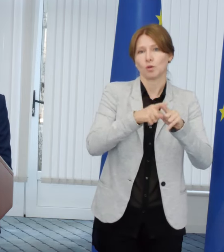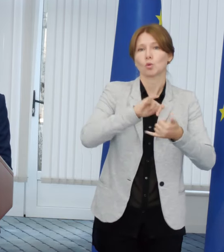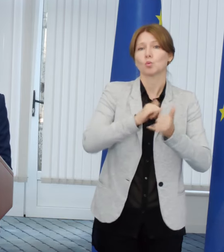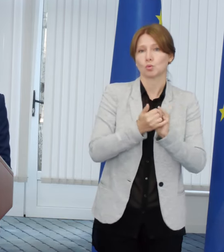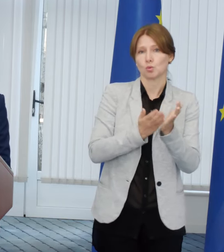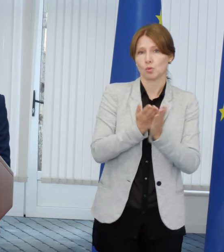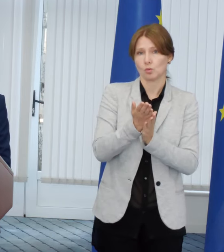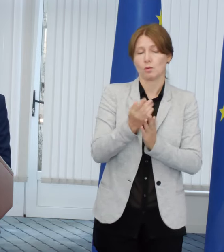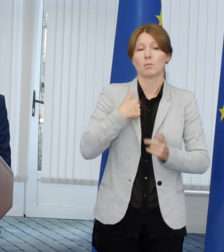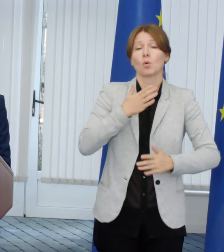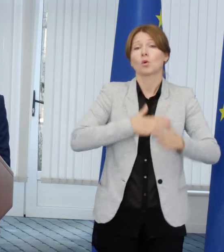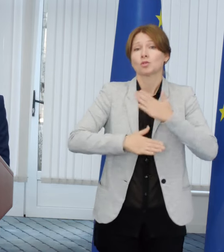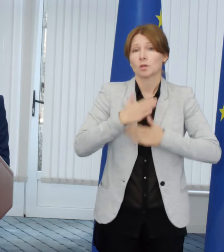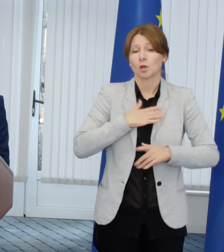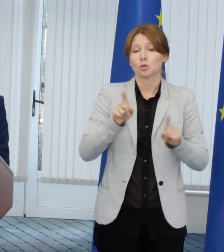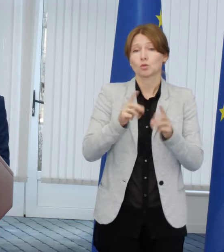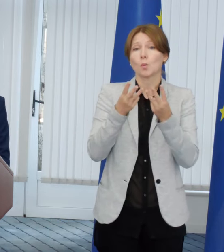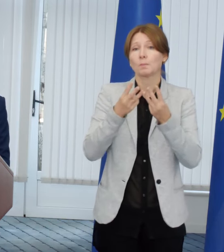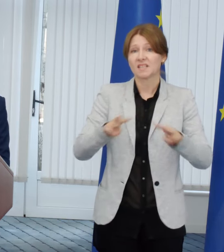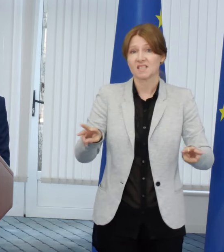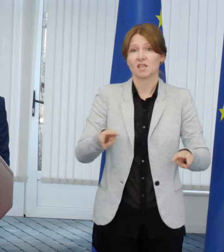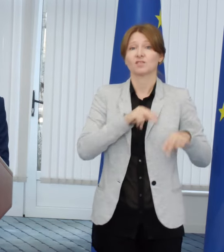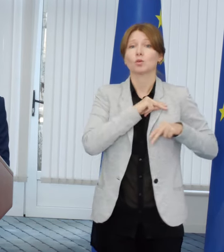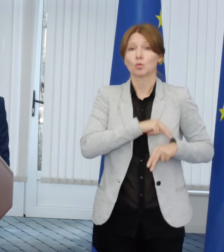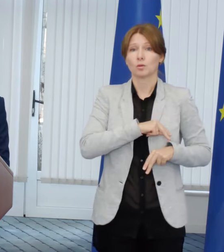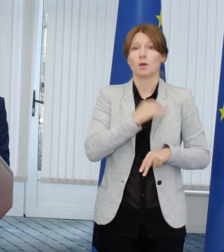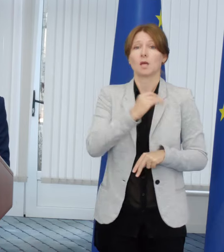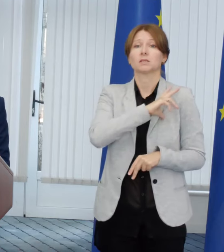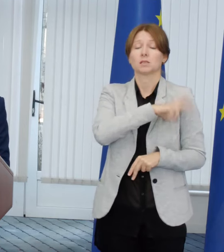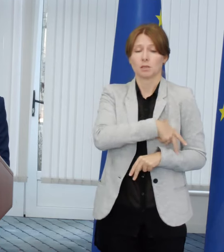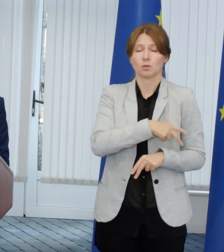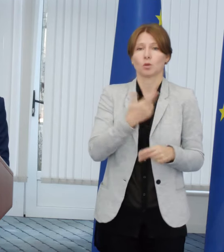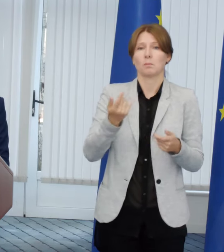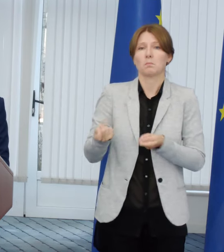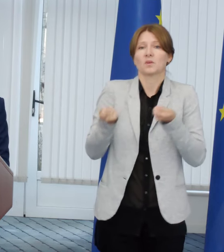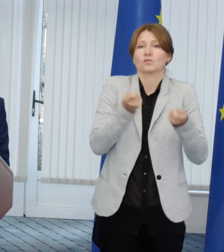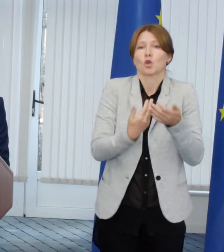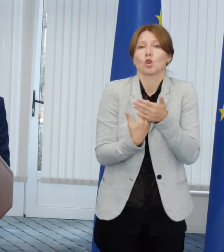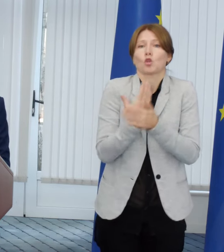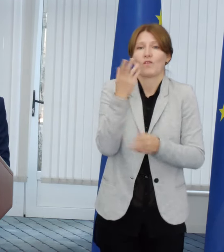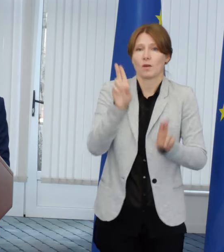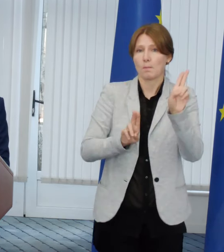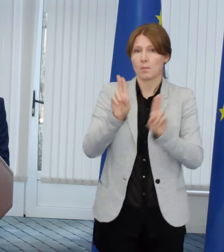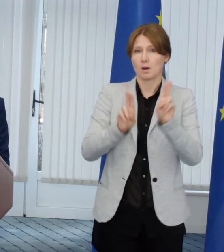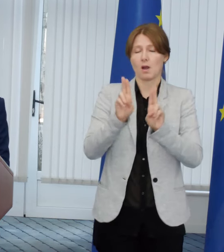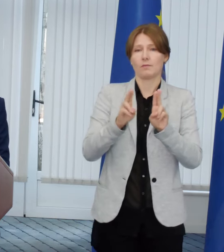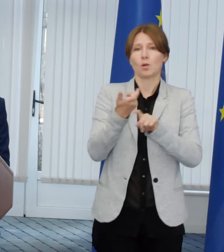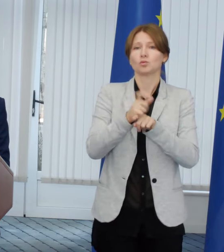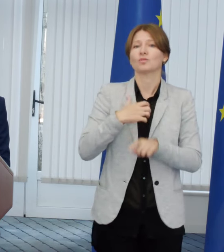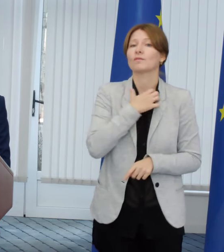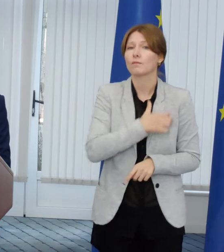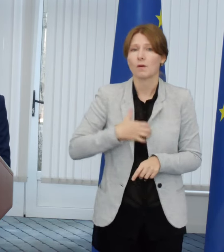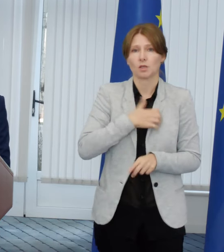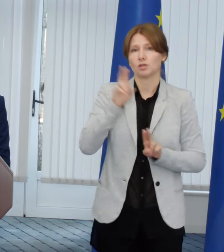astăzi Ministerul Muncii și Protecției Sociale și Guvernul vine cu măsuri noi și foarte importante pentru a